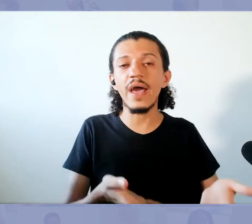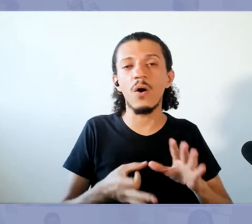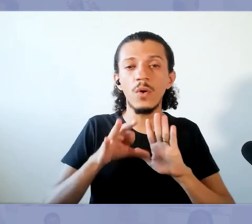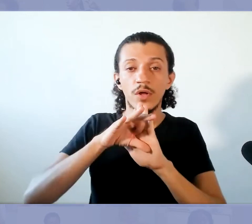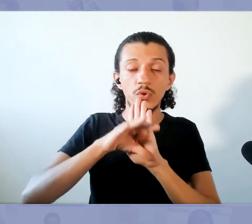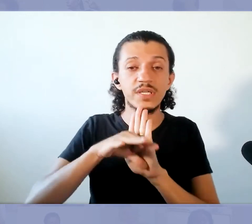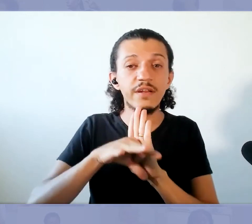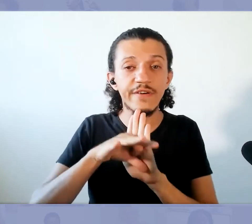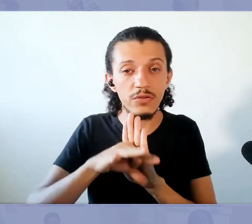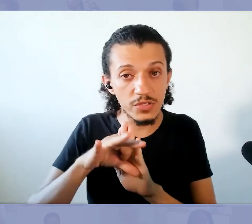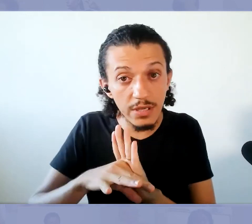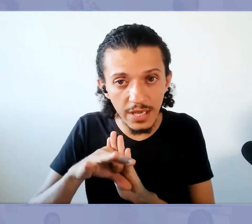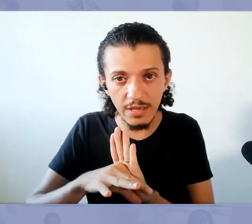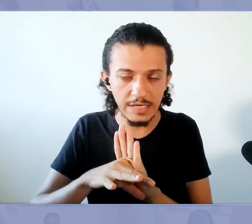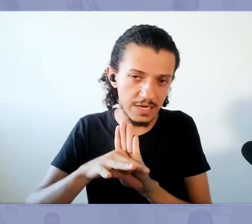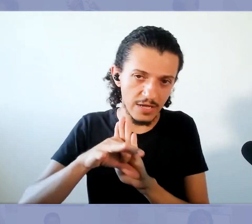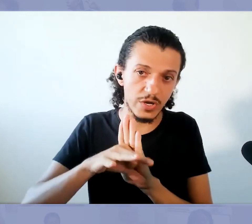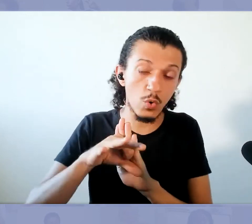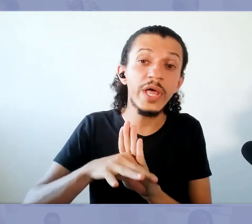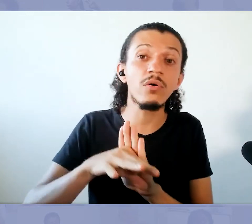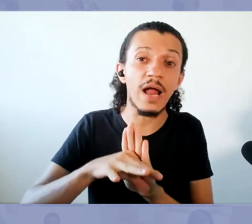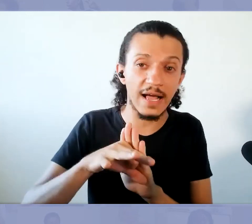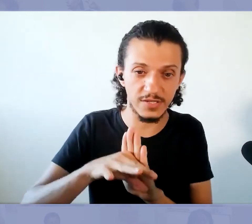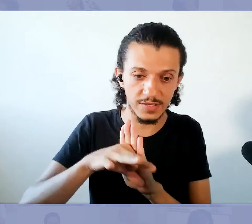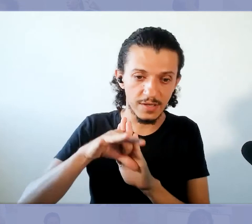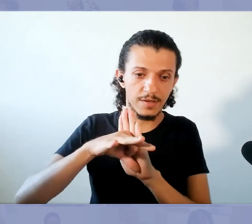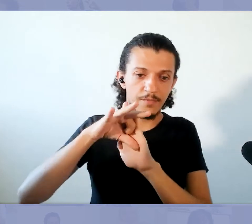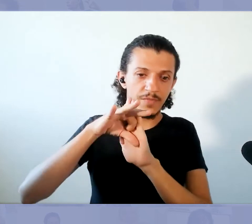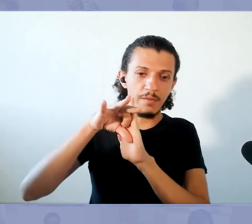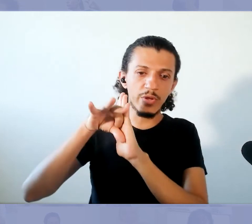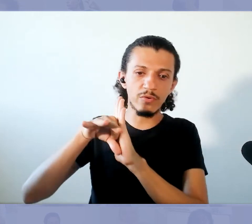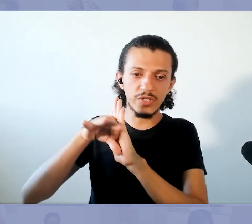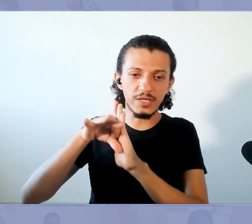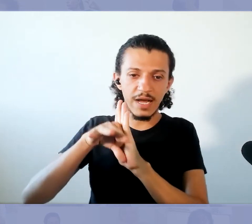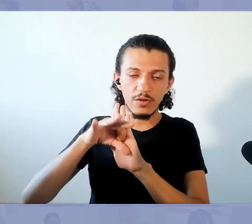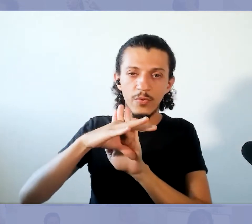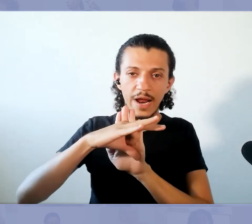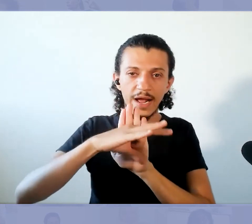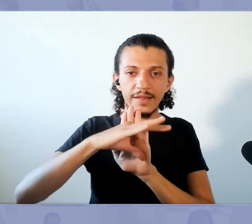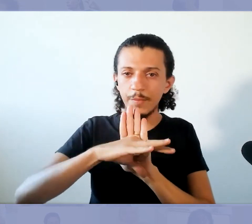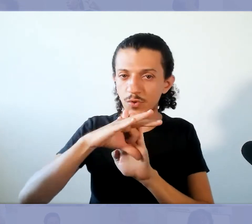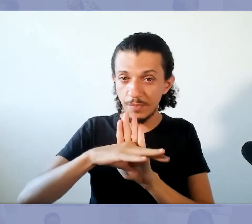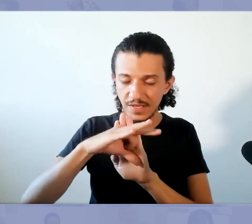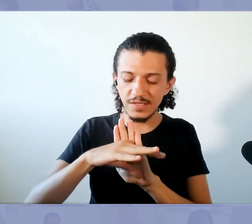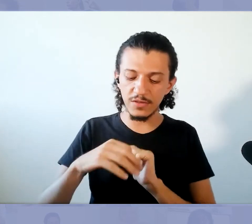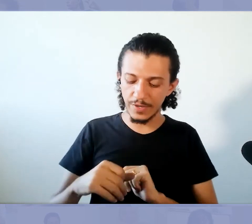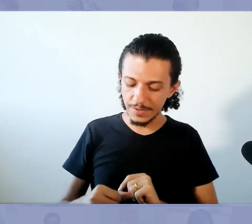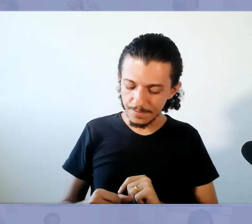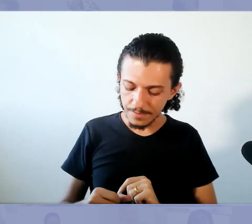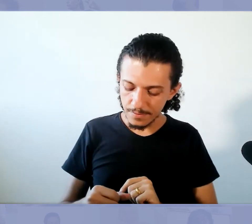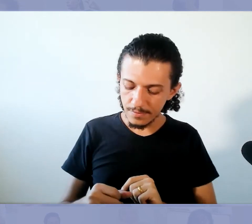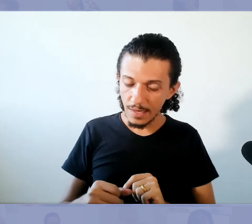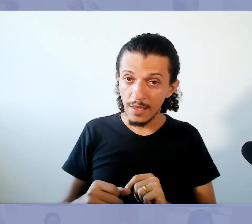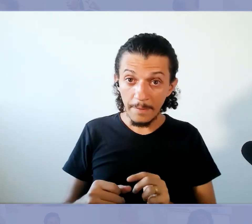aprendizado real do significado disso aqui, que nesse caso é currículo Lattes, que é muito utilizado por acadêmicos e